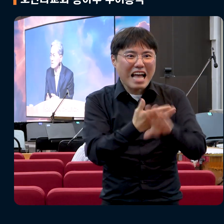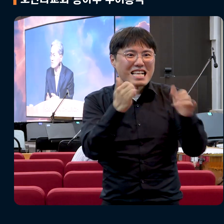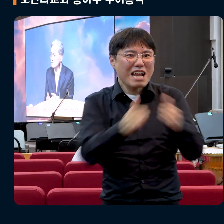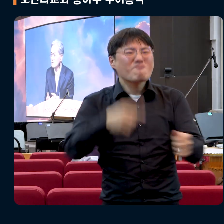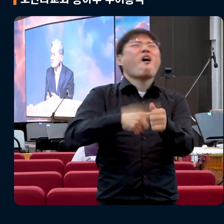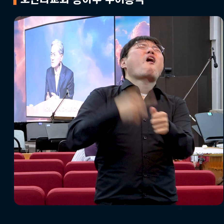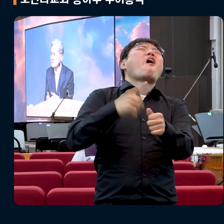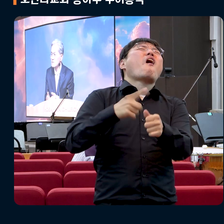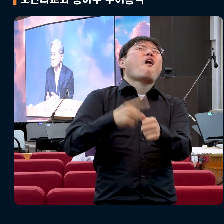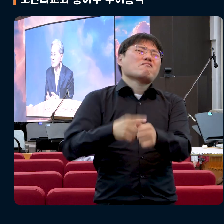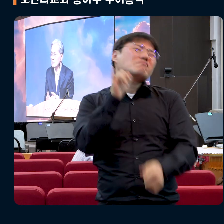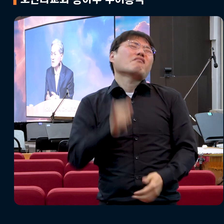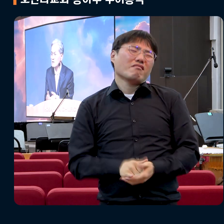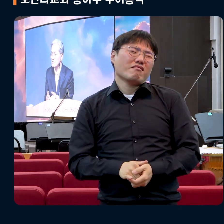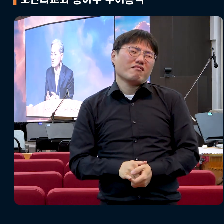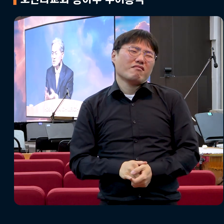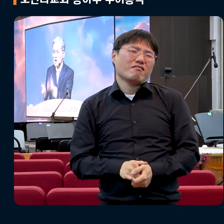있는데,